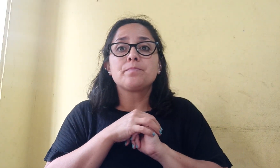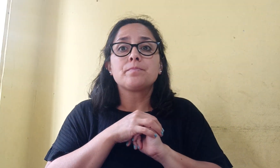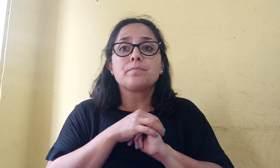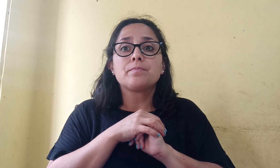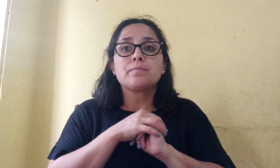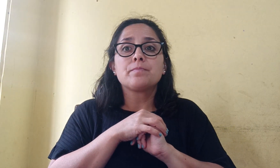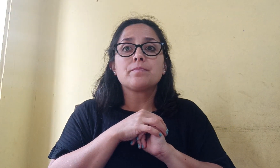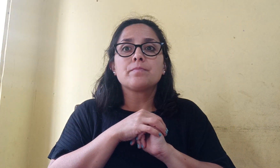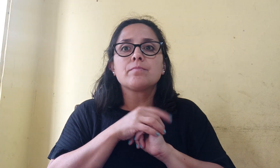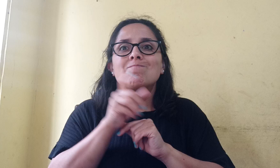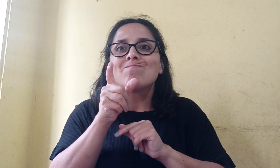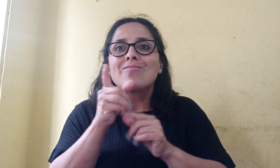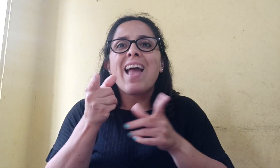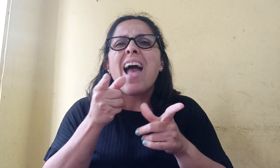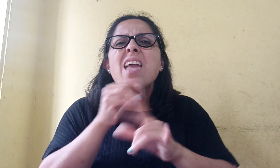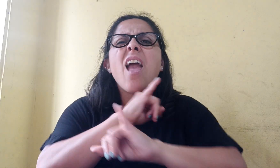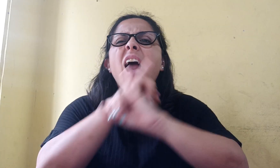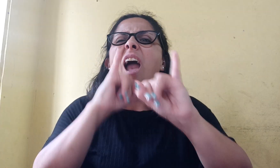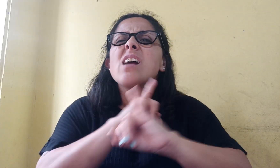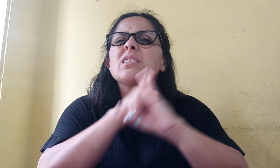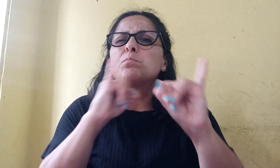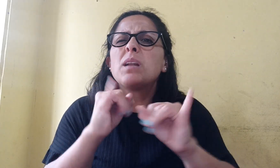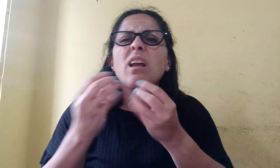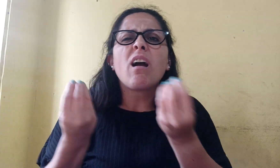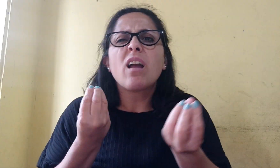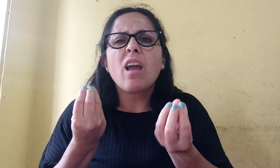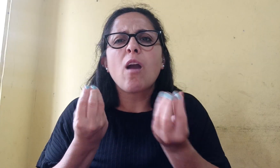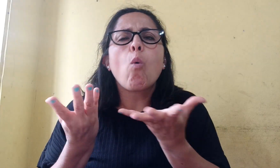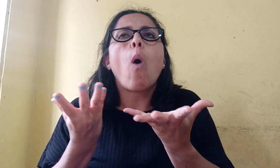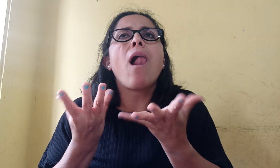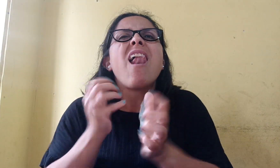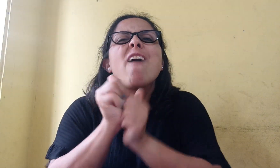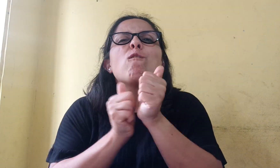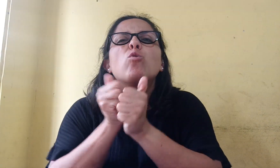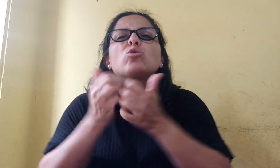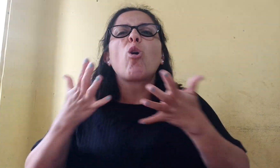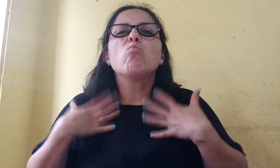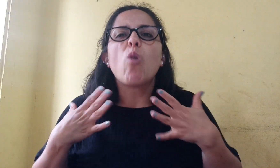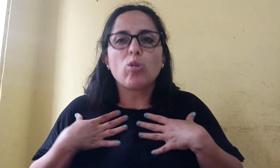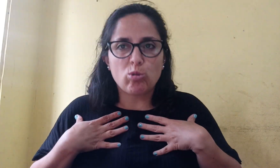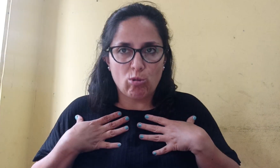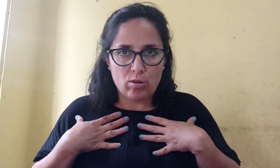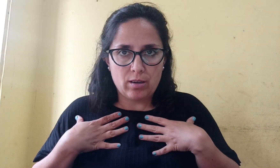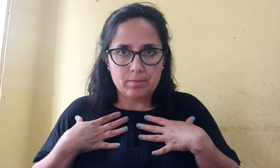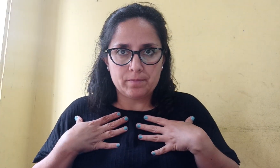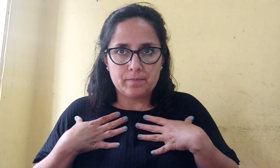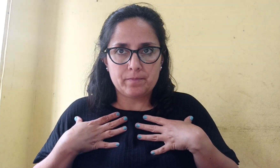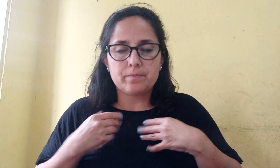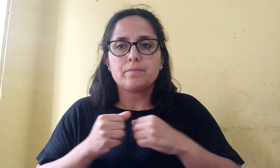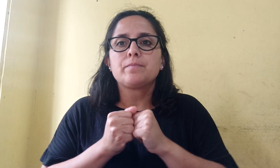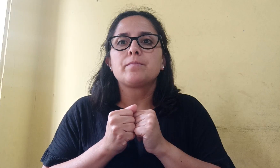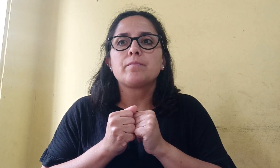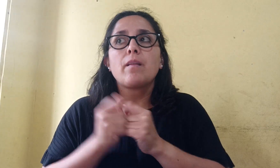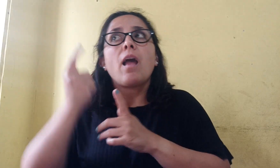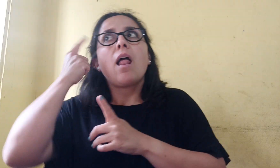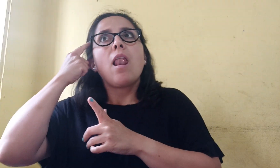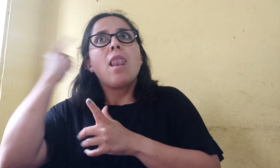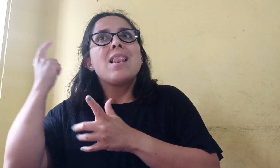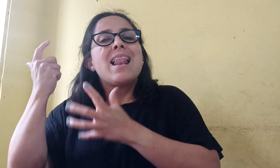Esto estaría explicando la función motora, ¿sí? Esto que decíamos, después que el sistema nervioso central,